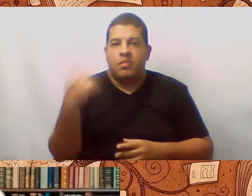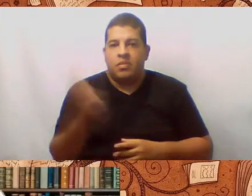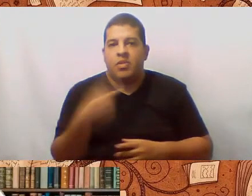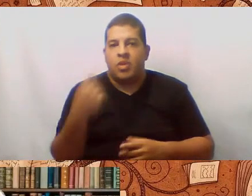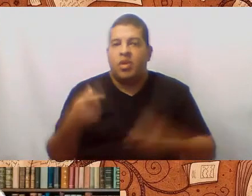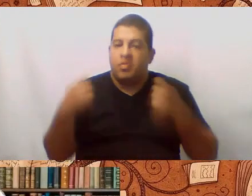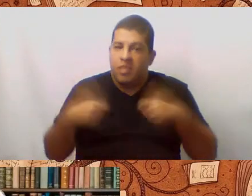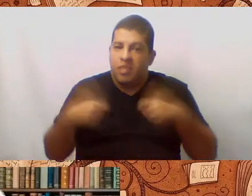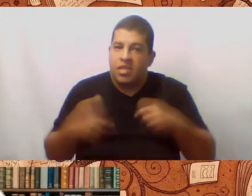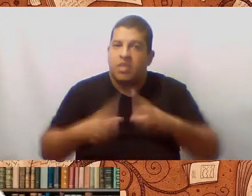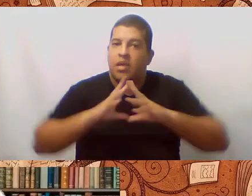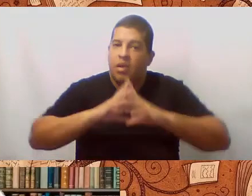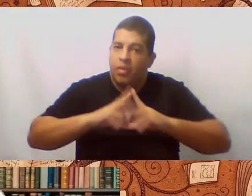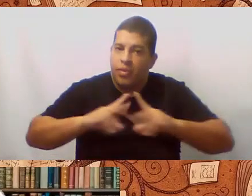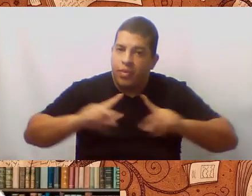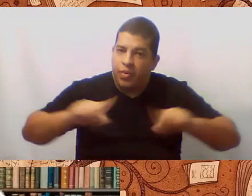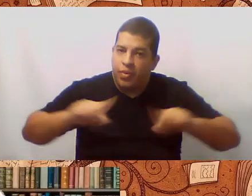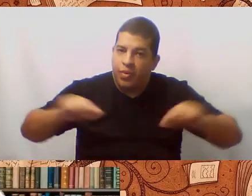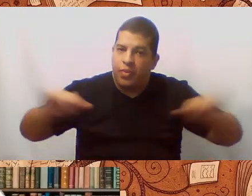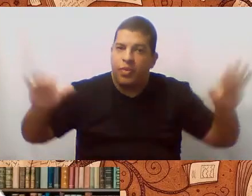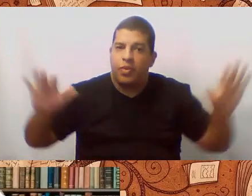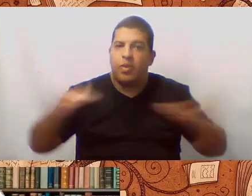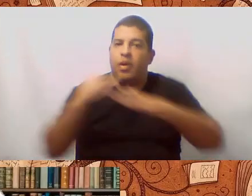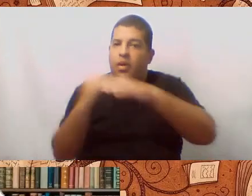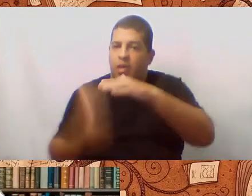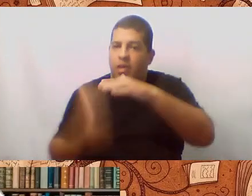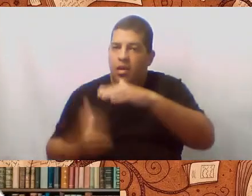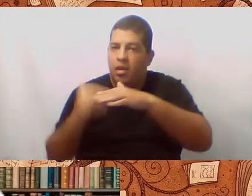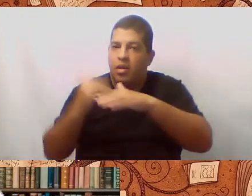dissolver, desconstruir essas hierarquias.